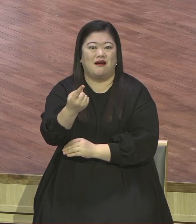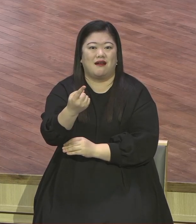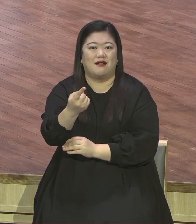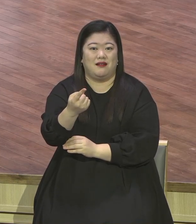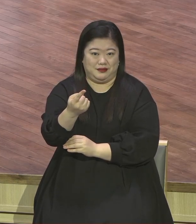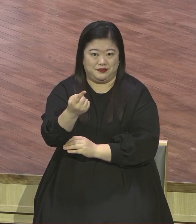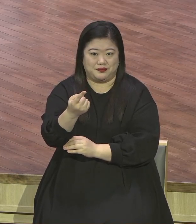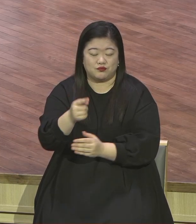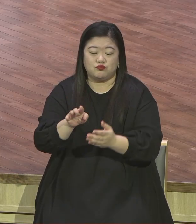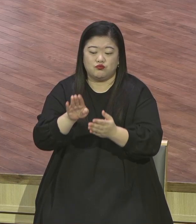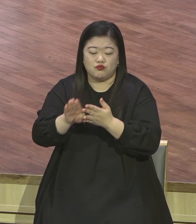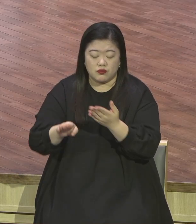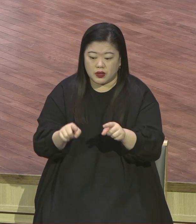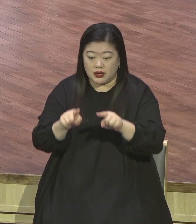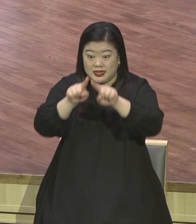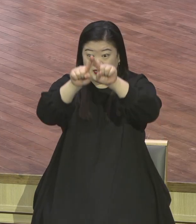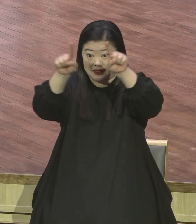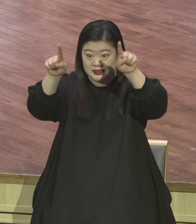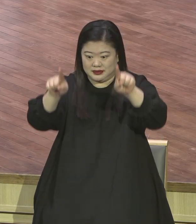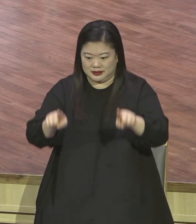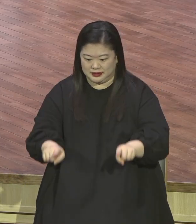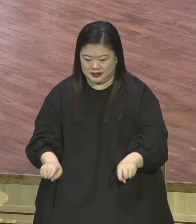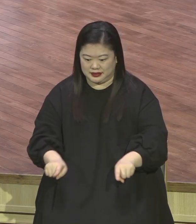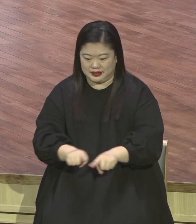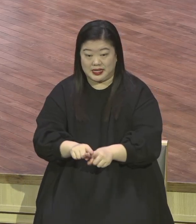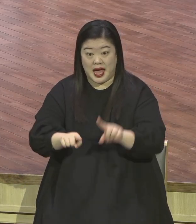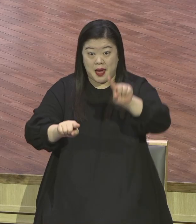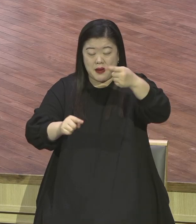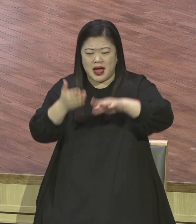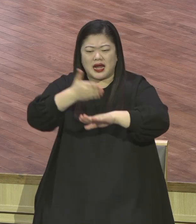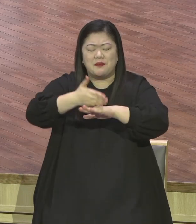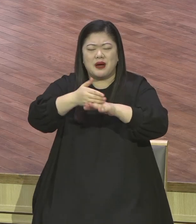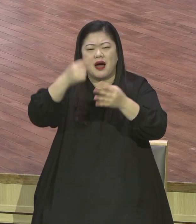전달해야 되겠는데 전달할 길이 없어요